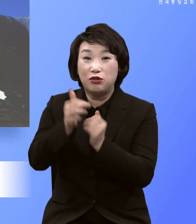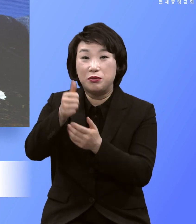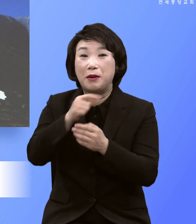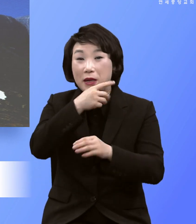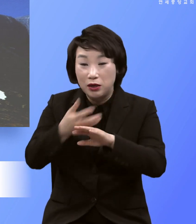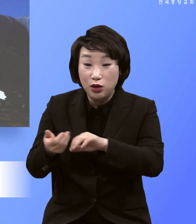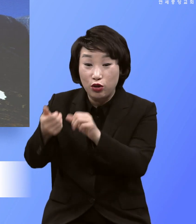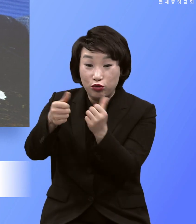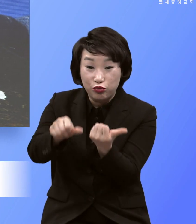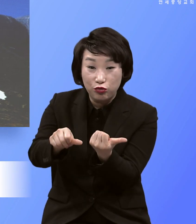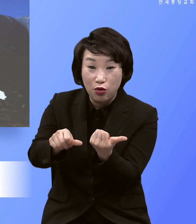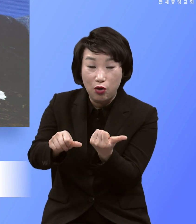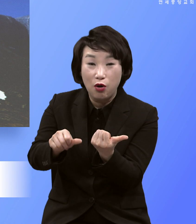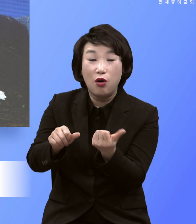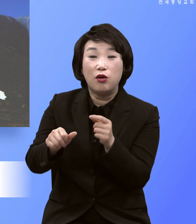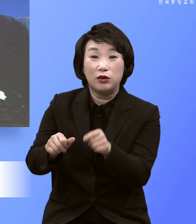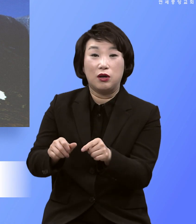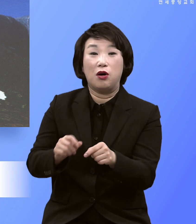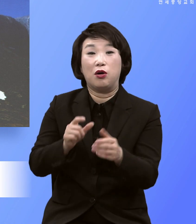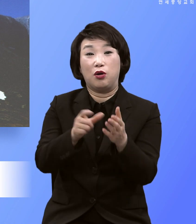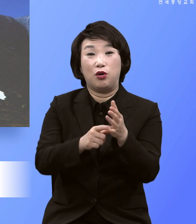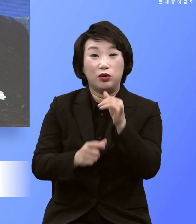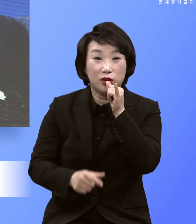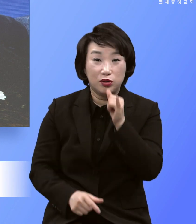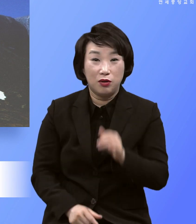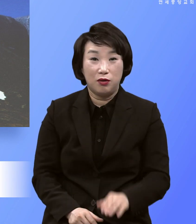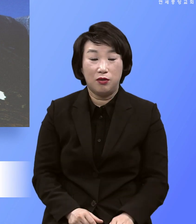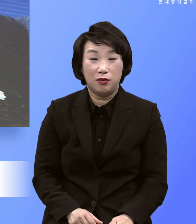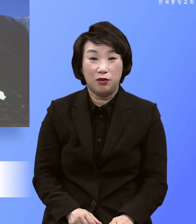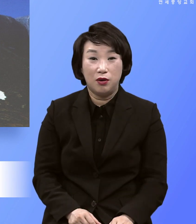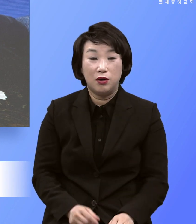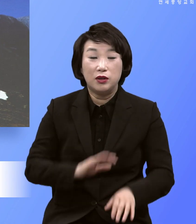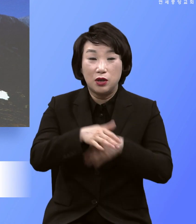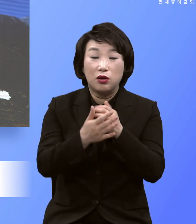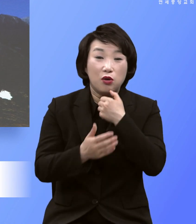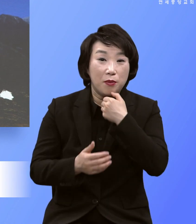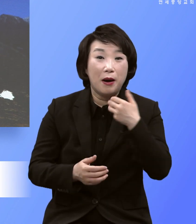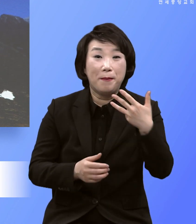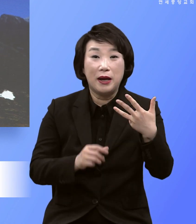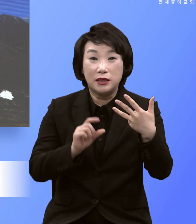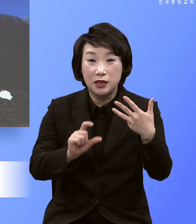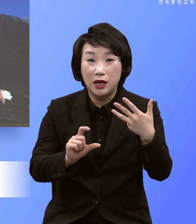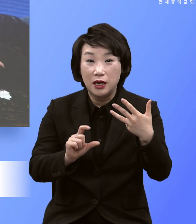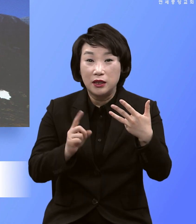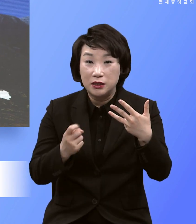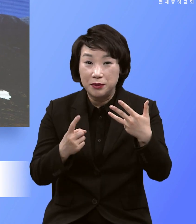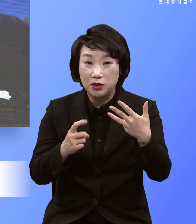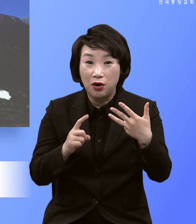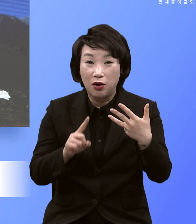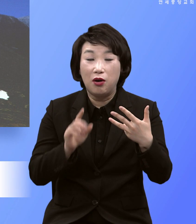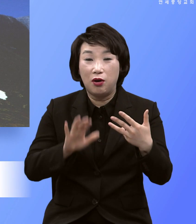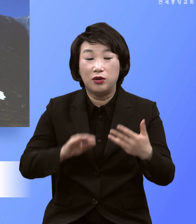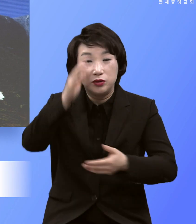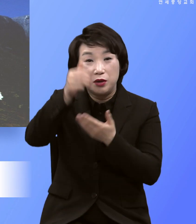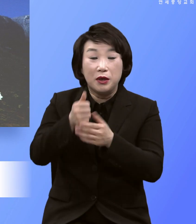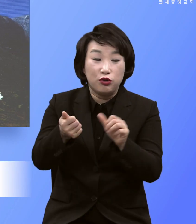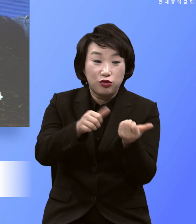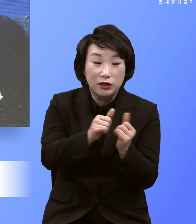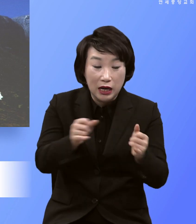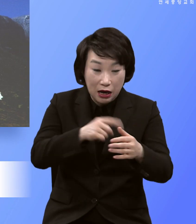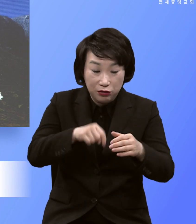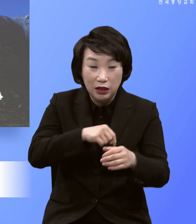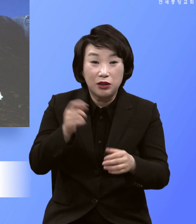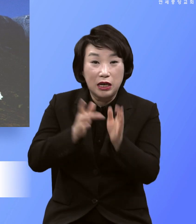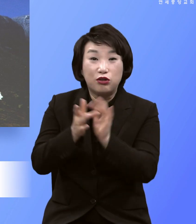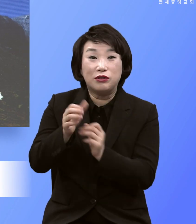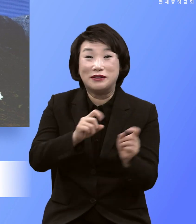피 흘리시고 죽으셨다고 말씀하셨고 로마서 8장 11절에 성령께서 죽은 자 가운데서